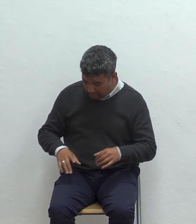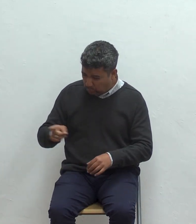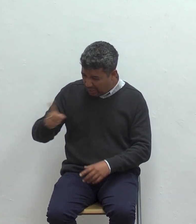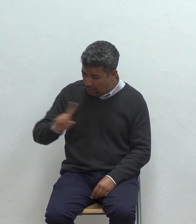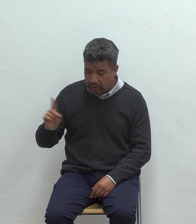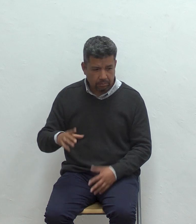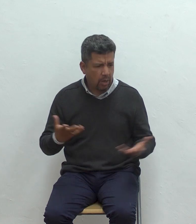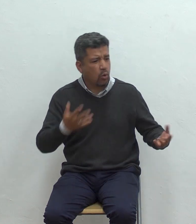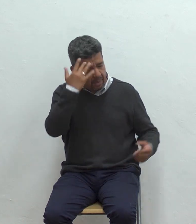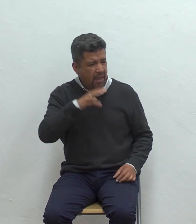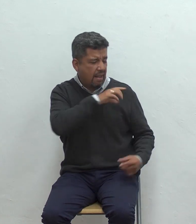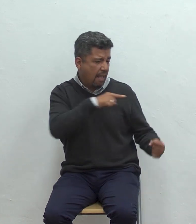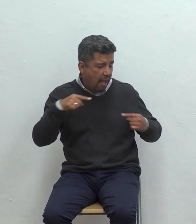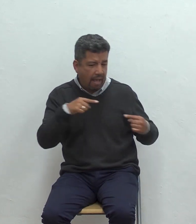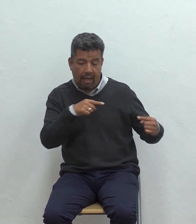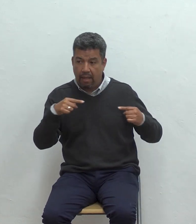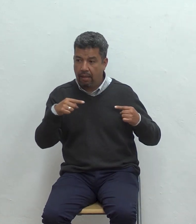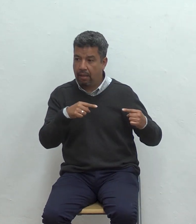pegó. Y entonces, ¿por qué viene a pelear?